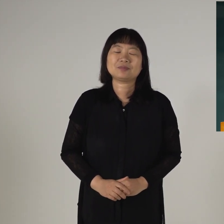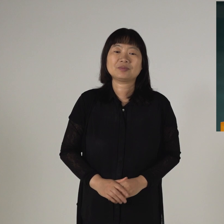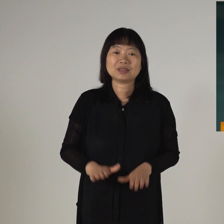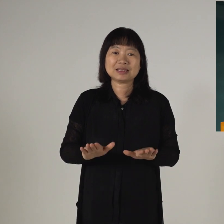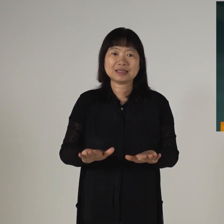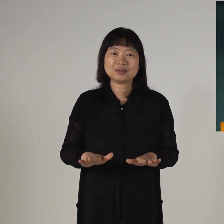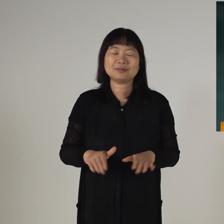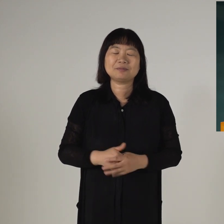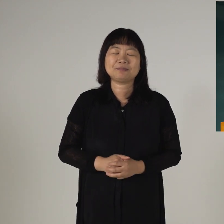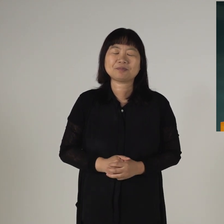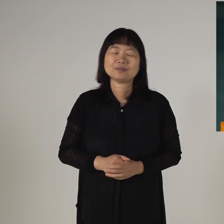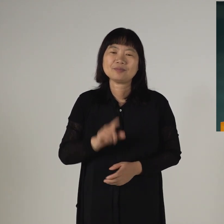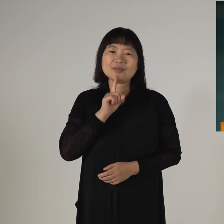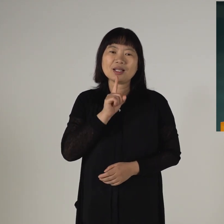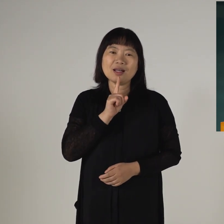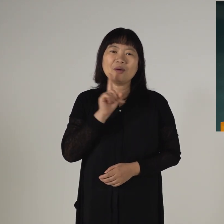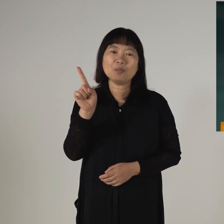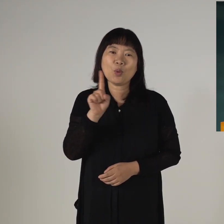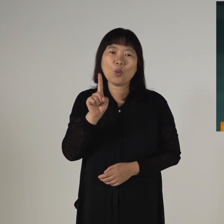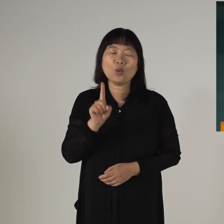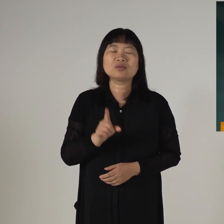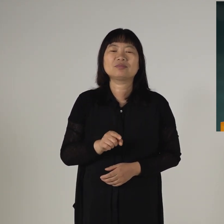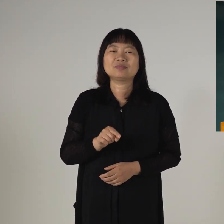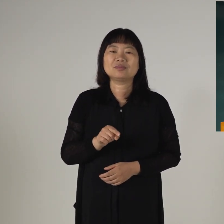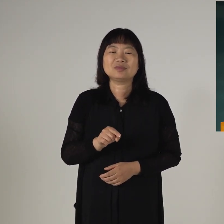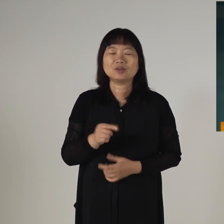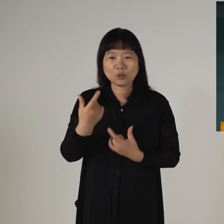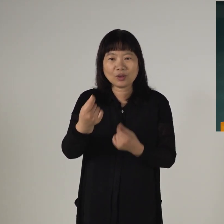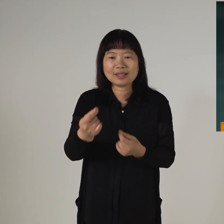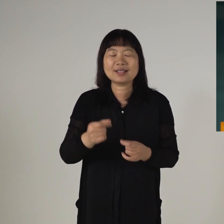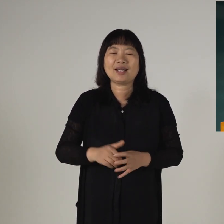여기서 말하는 것은 바로 그 잔을 얘기하는 거예요.